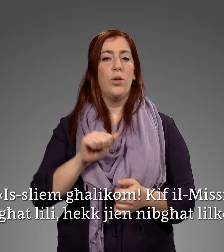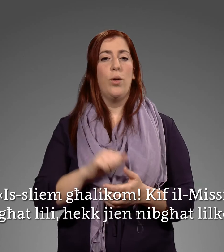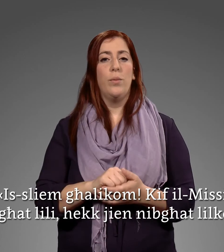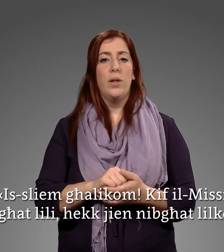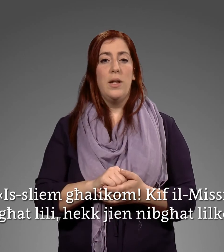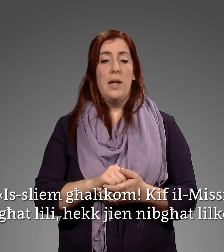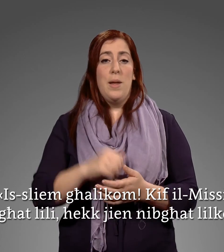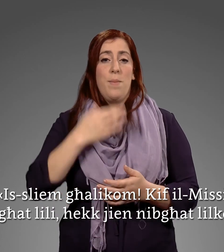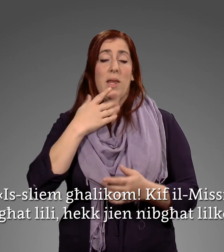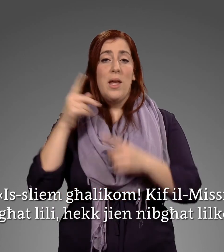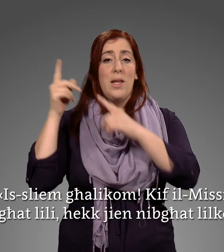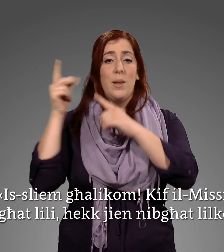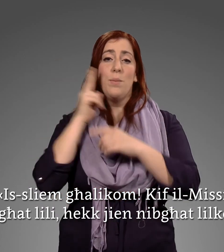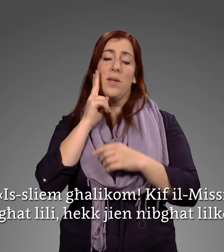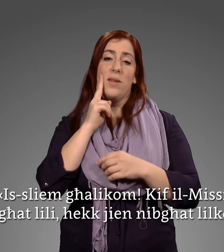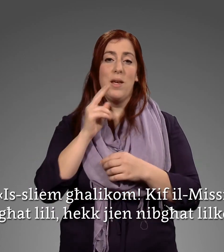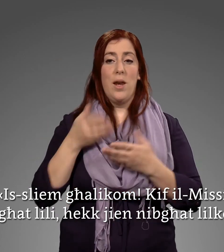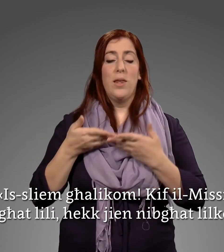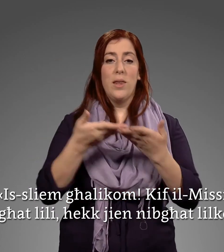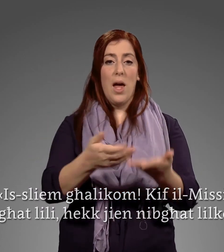il-missier bat lili, hekk jiena nibgħat lilkom.